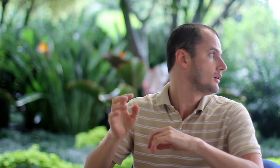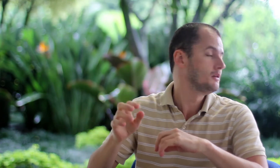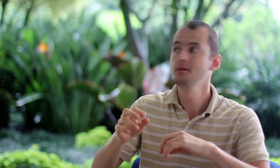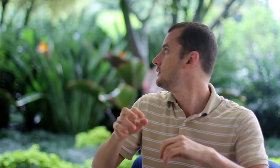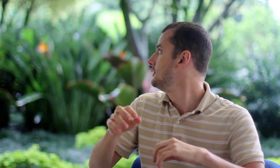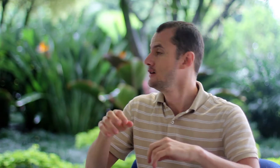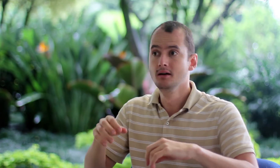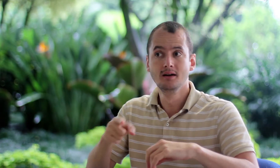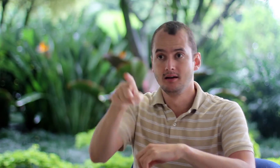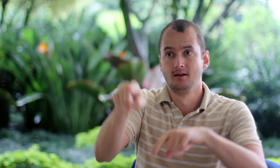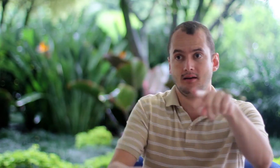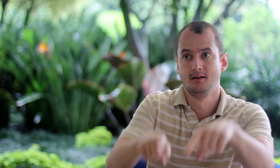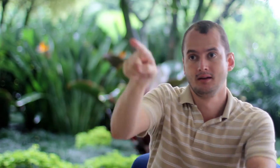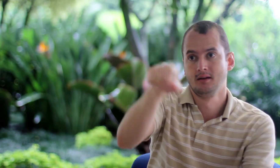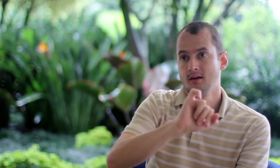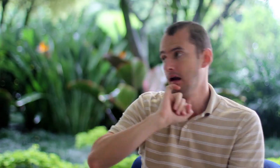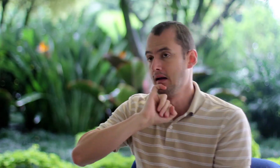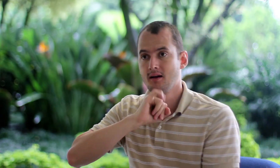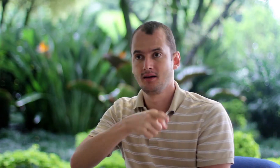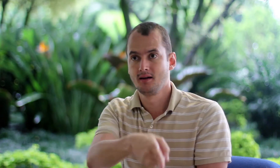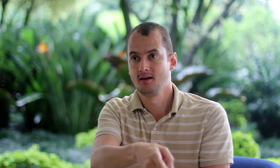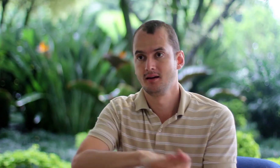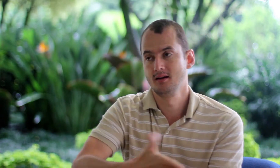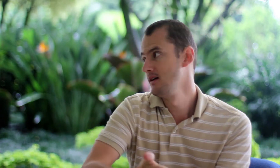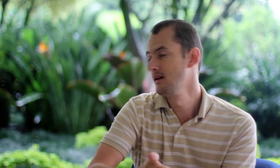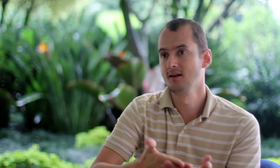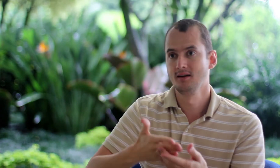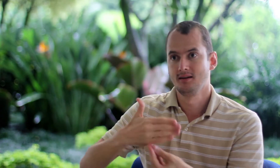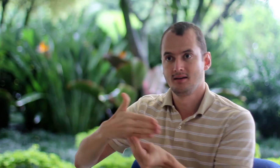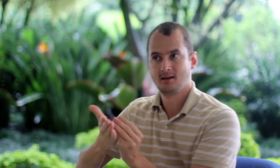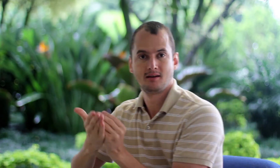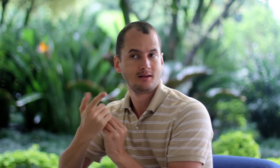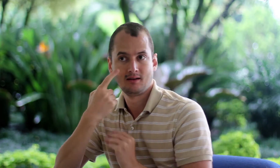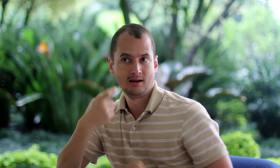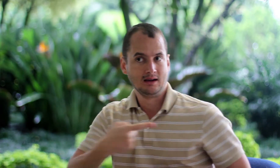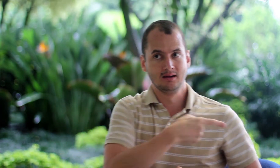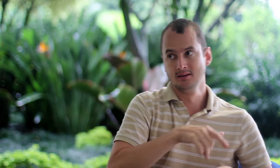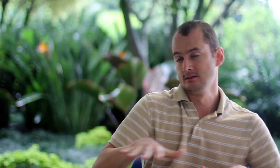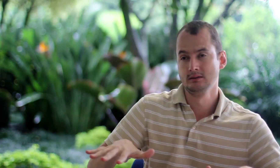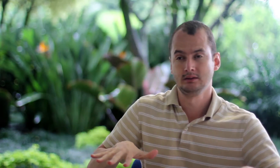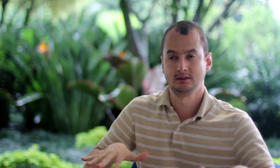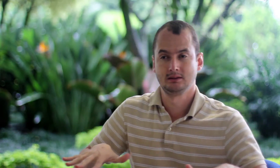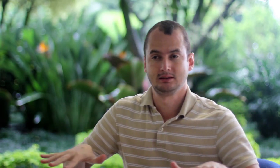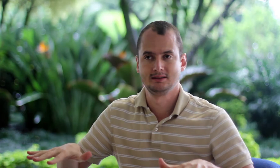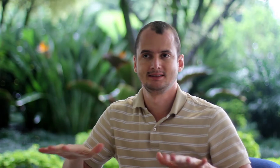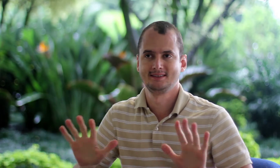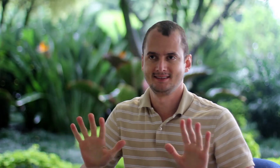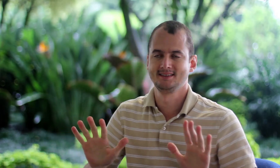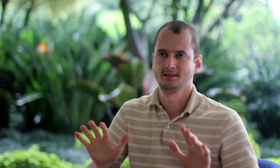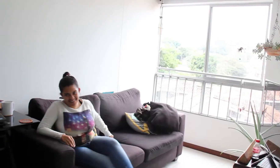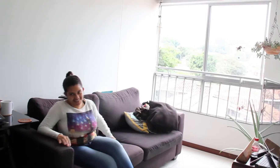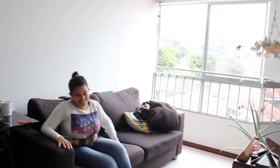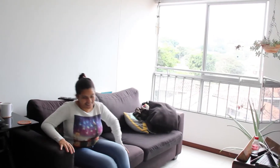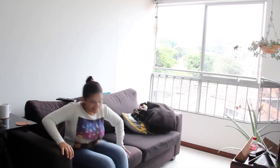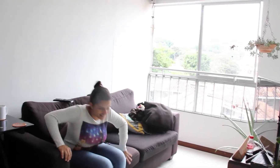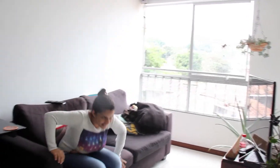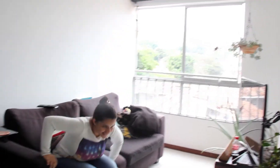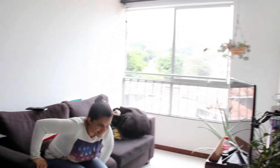comunicación, porque siempre están hablando y usted no puede voltear, usted tiene que estar pendiente de la carne, de un